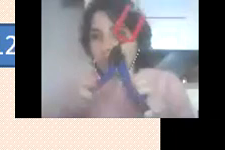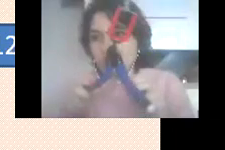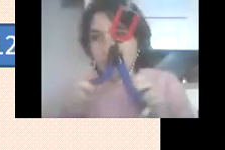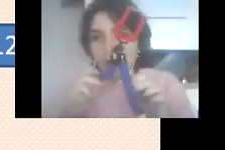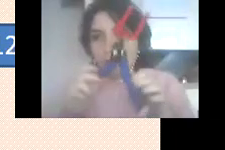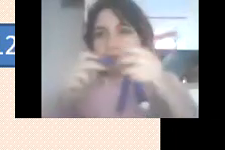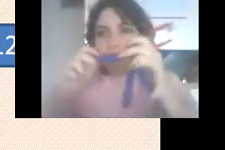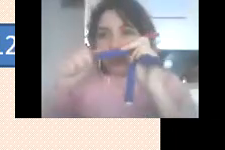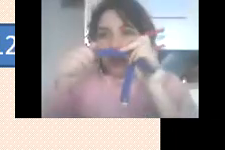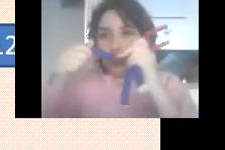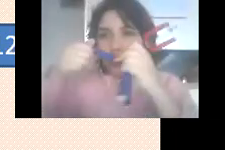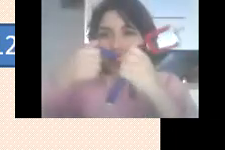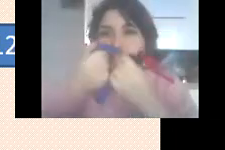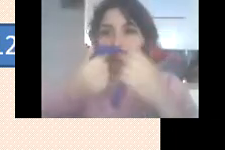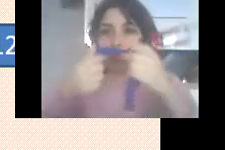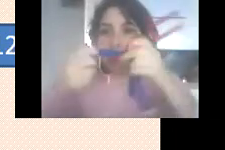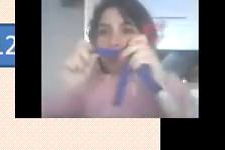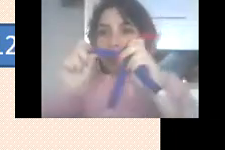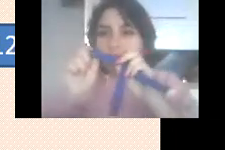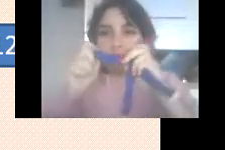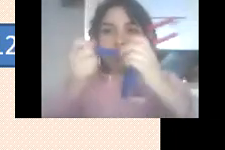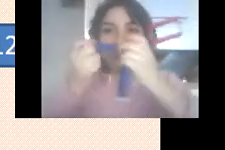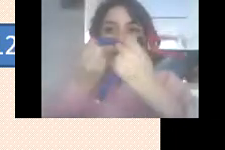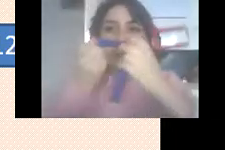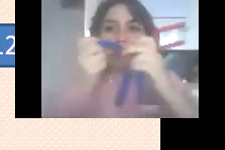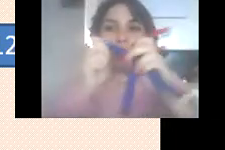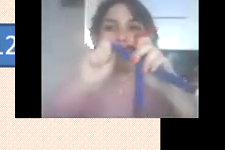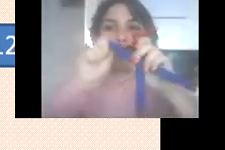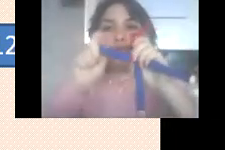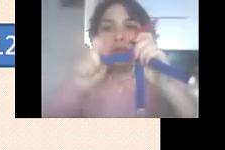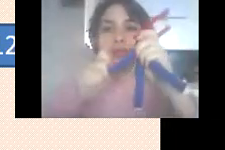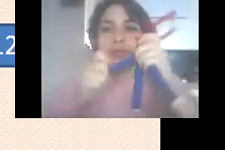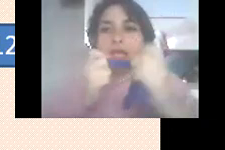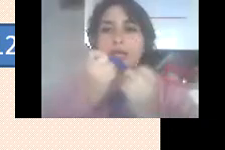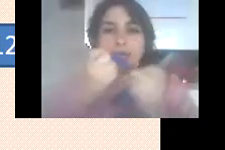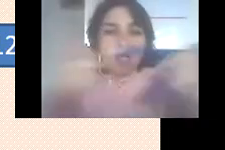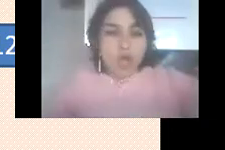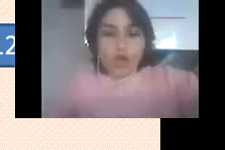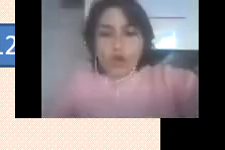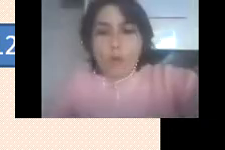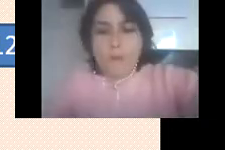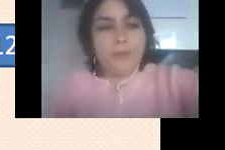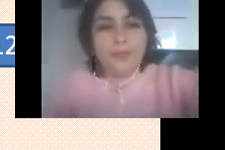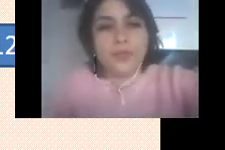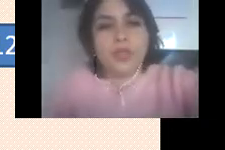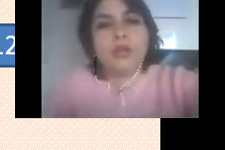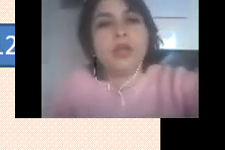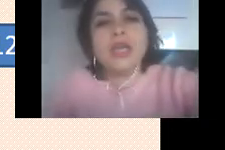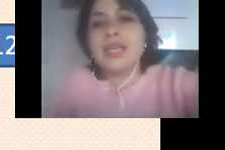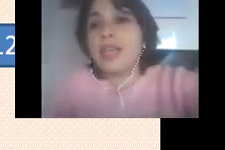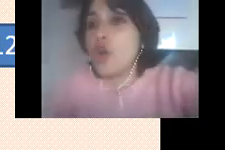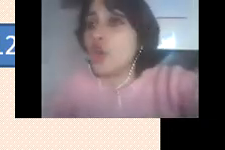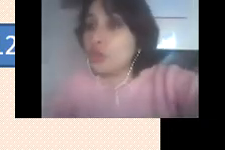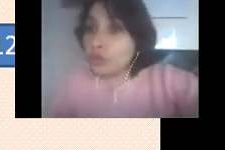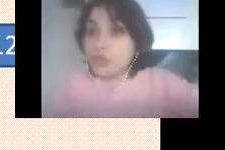poner los celulares, miren, que tienen las patitas que son flexibles. ¿Ven? No se rompe.